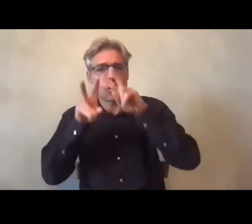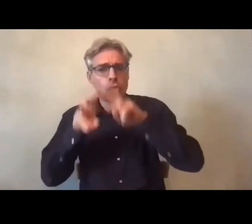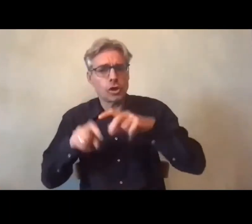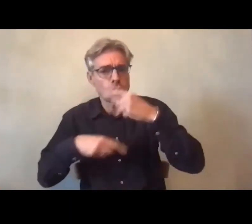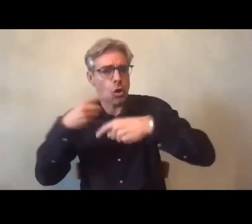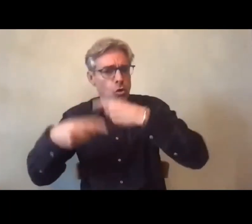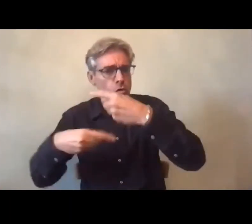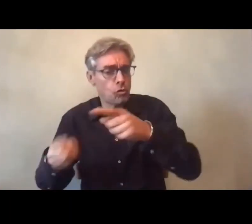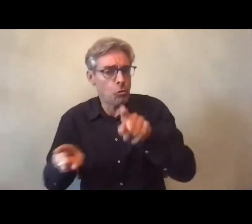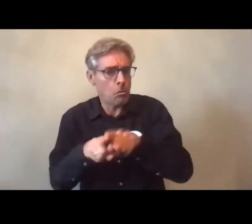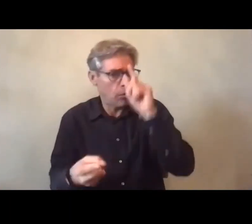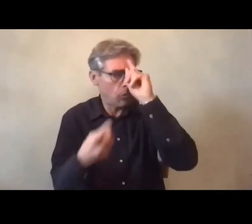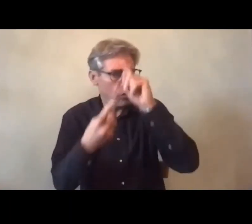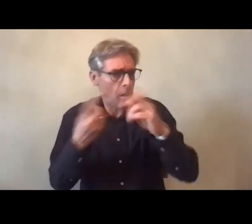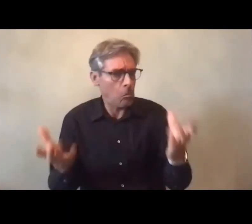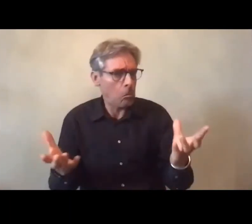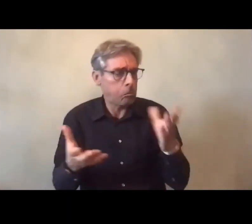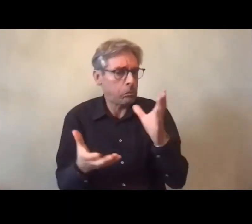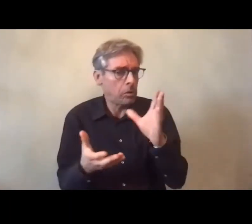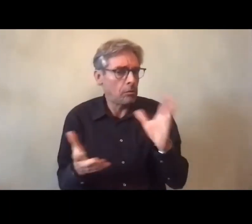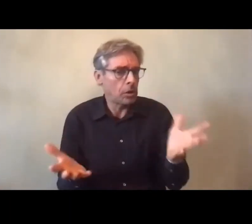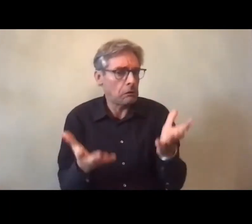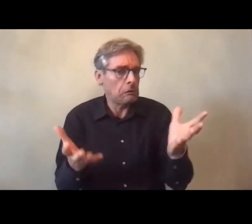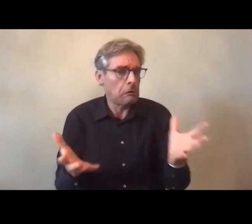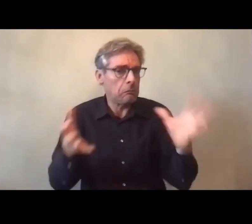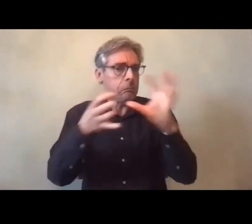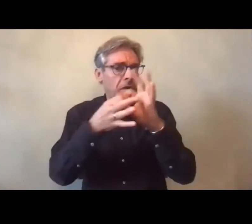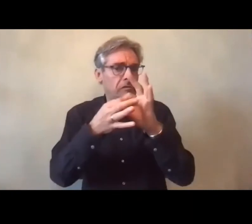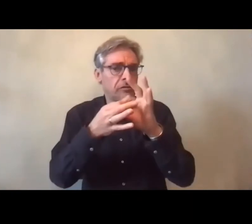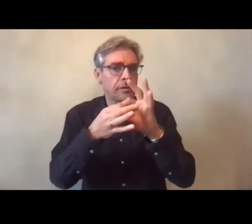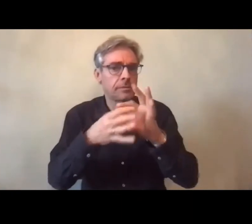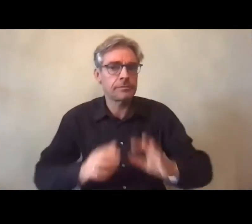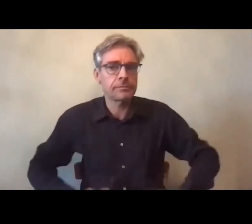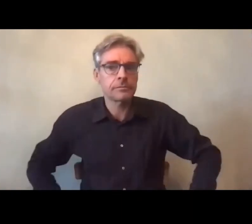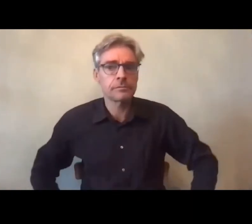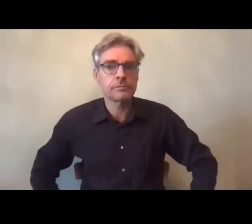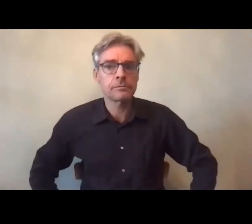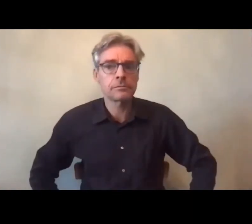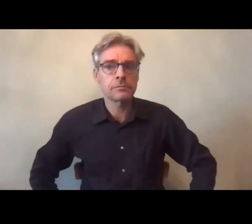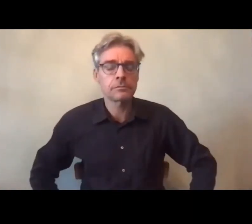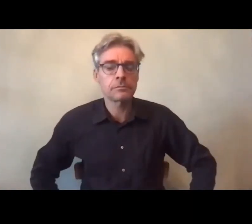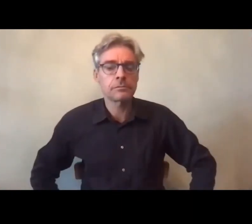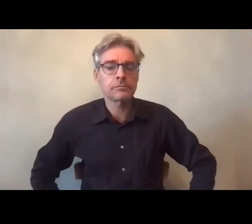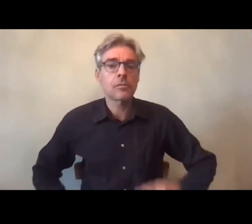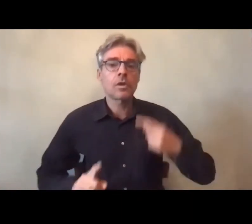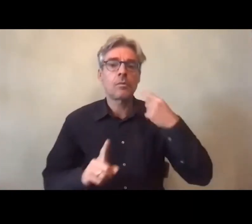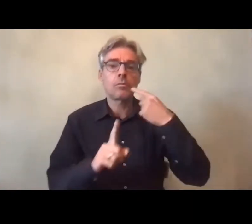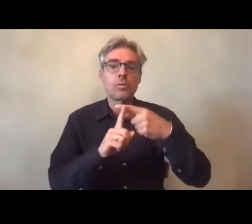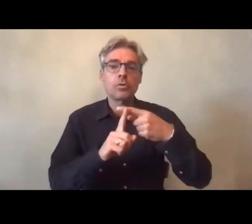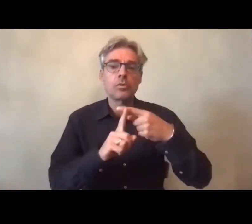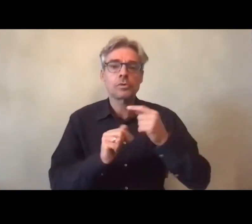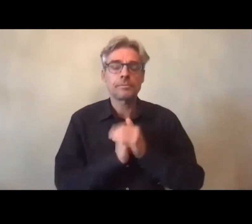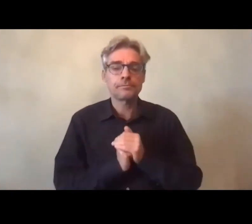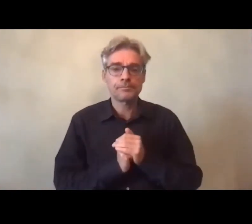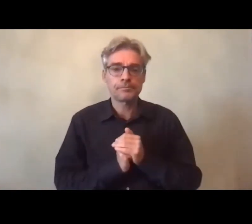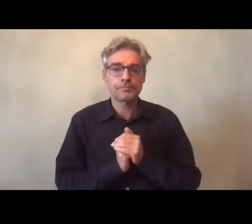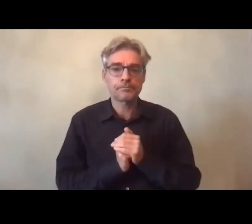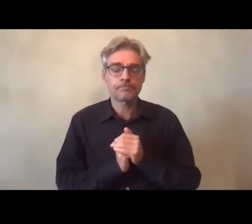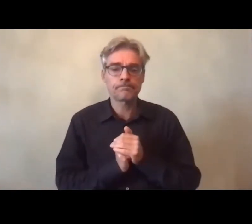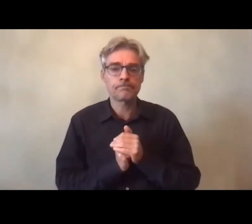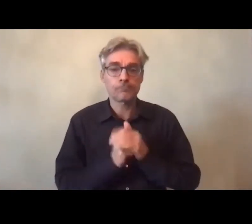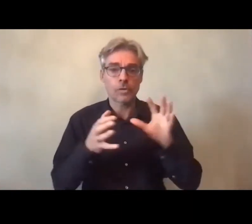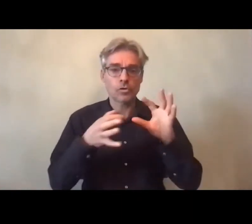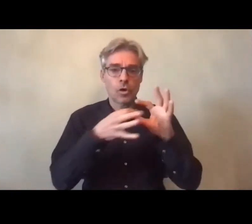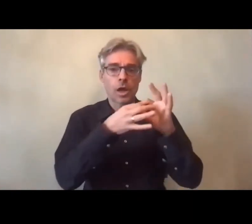et puis effectivement ils se mettent en lien et après ce lien